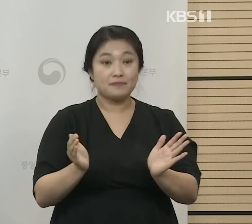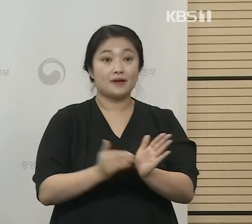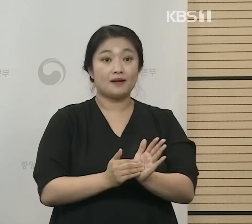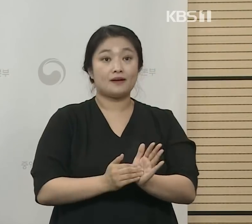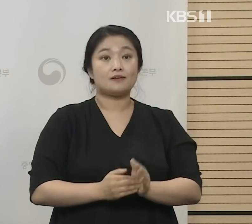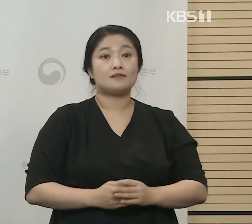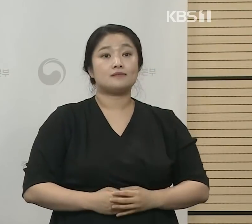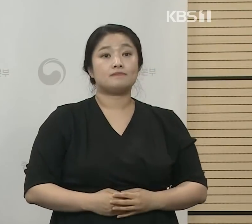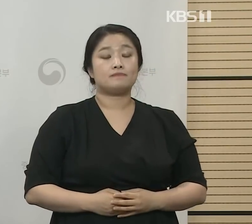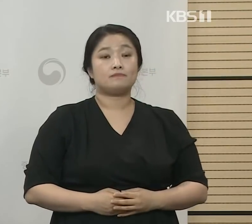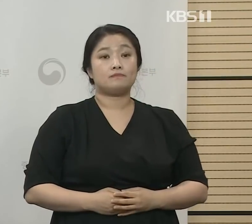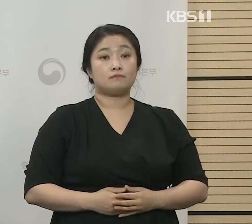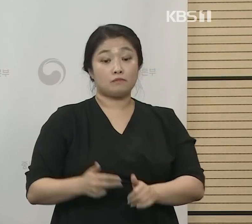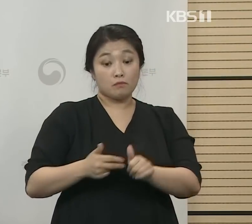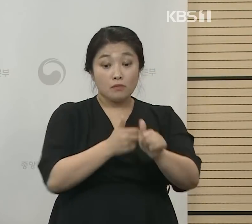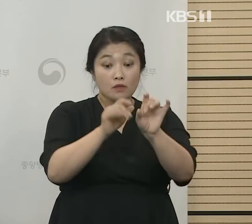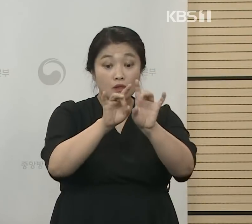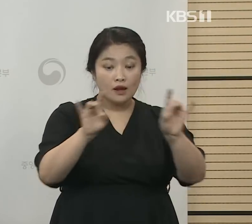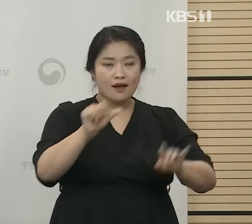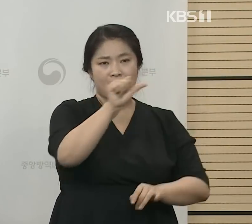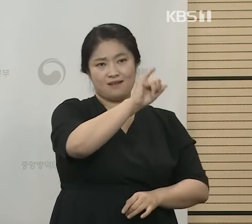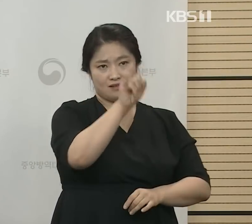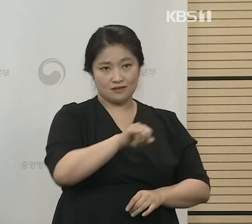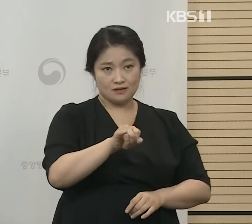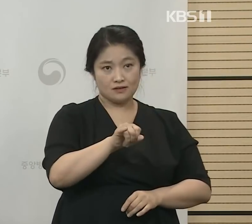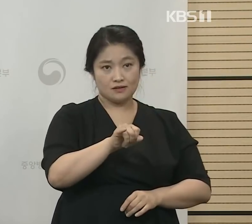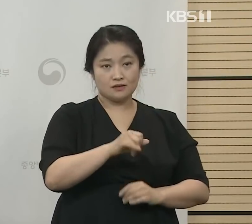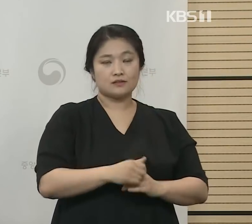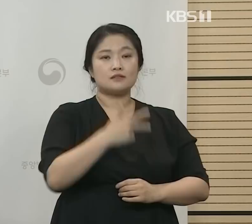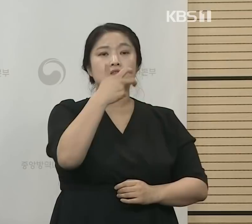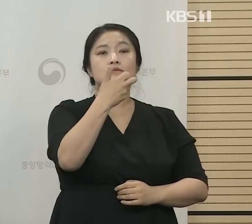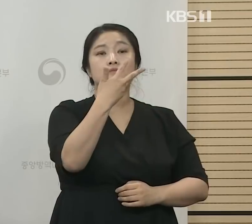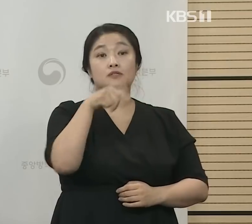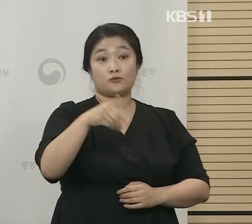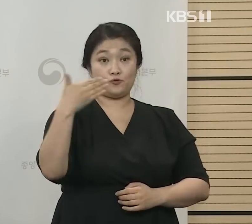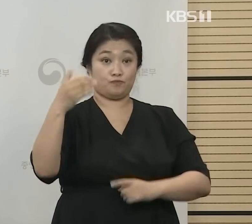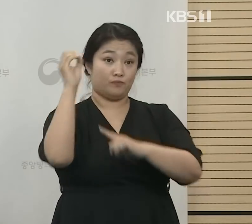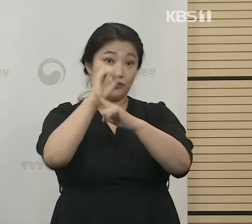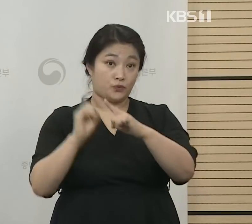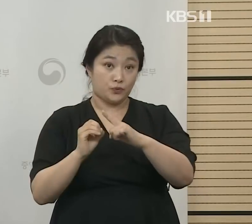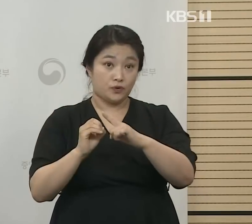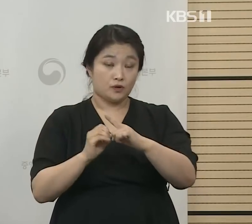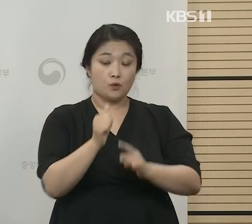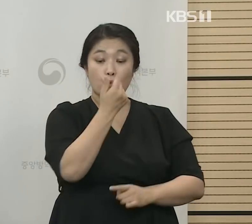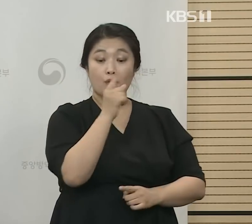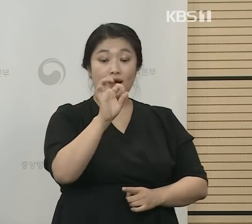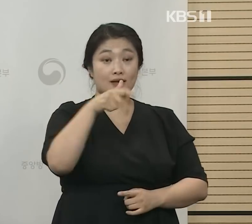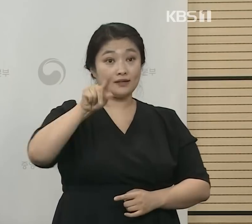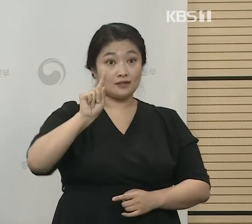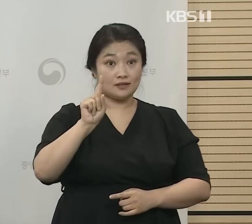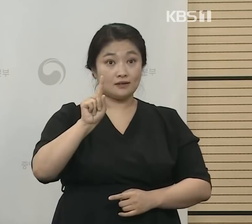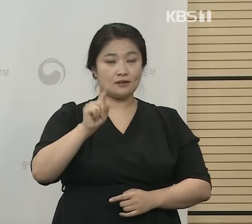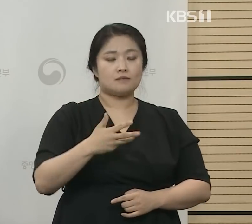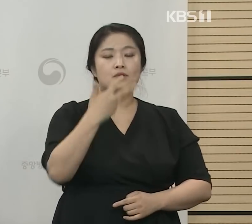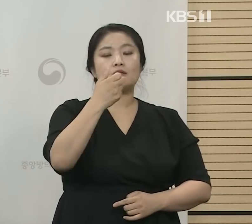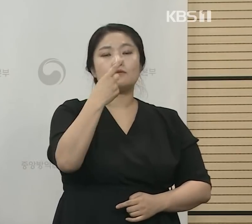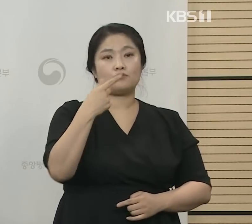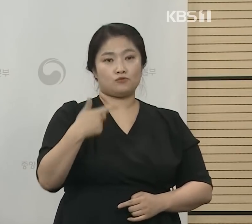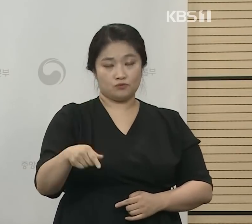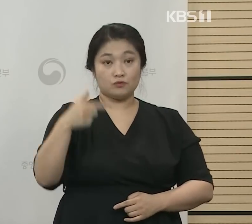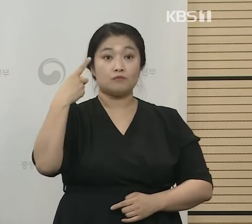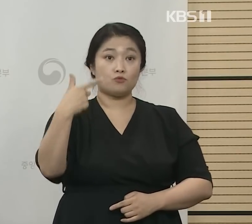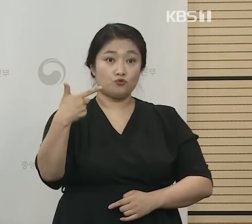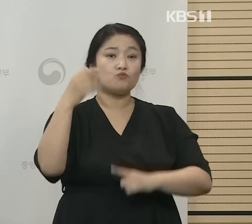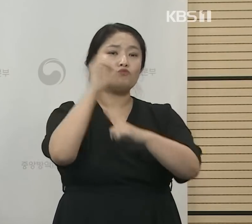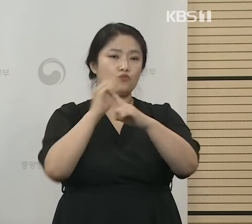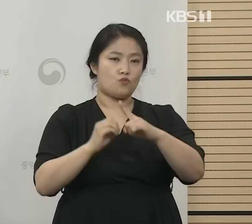되었습니다. 백신별로는 아스트라제네카 백신이 78.9%, 화이자 백신이